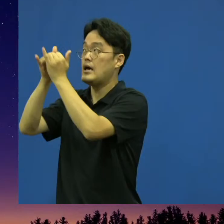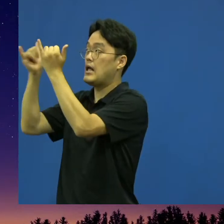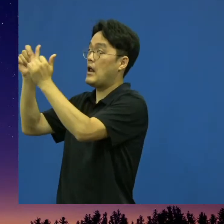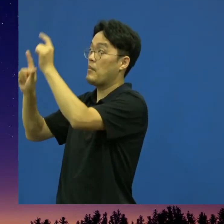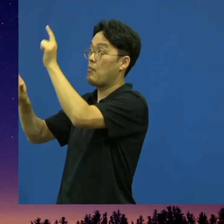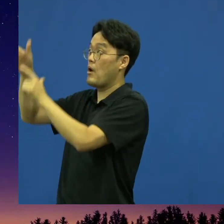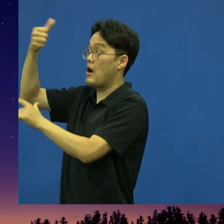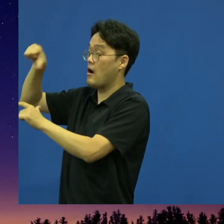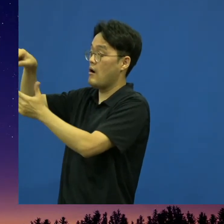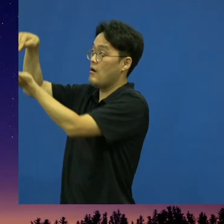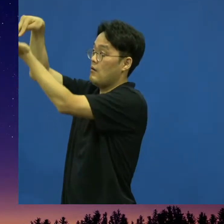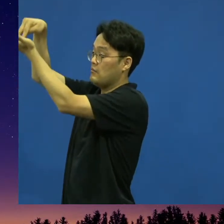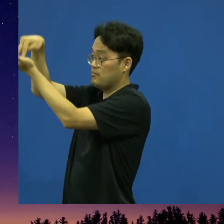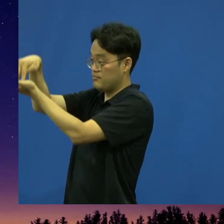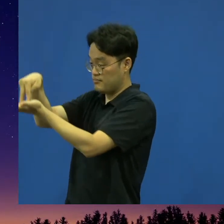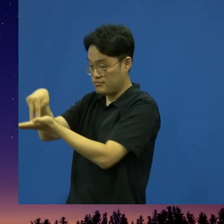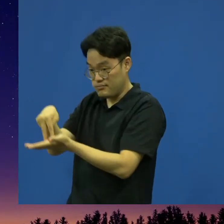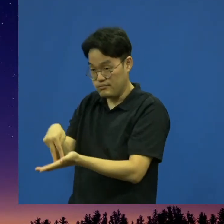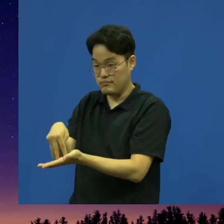땅에 오셔서